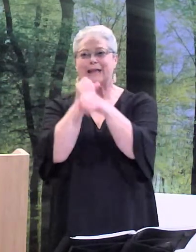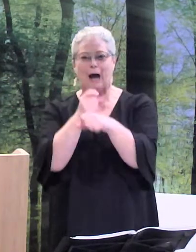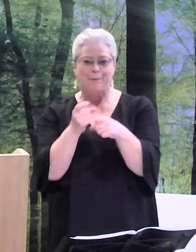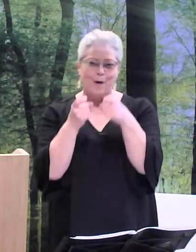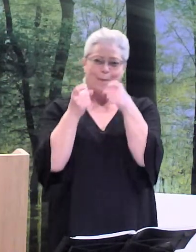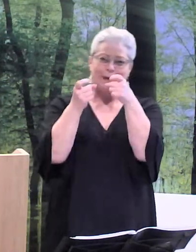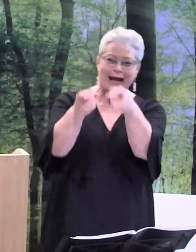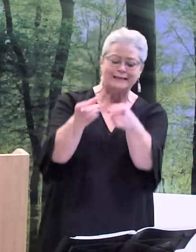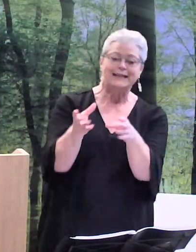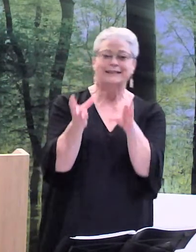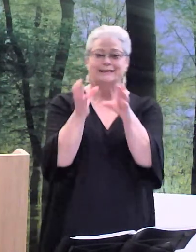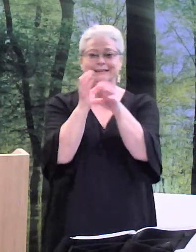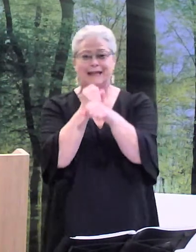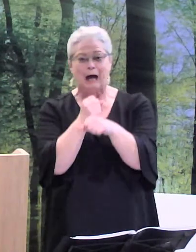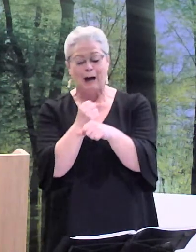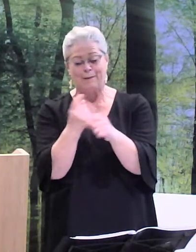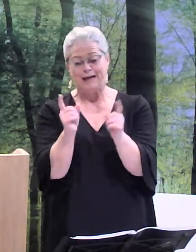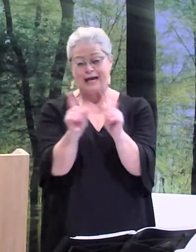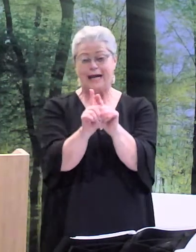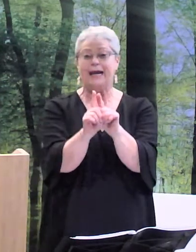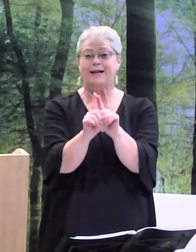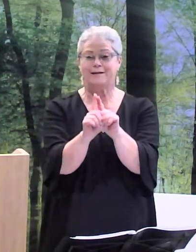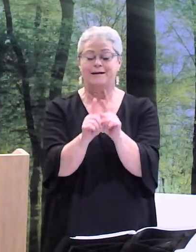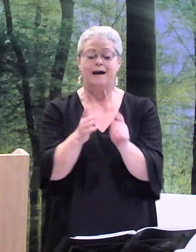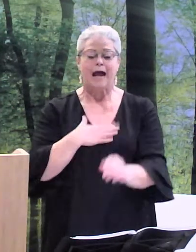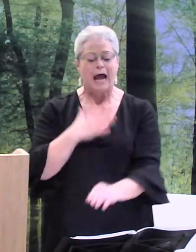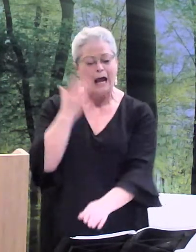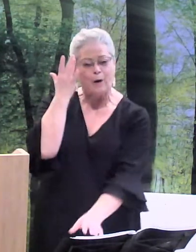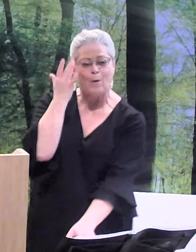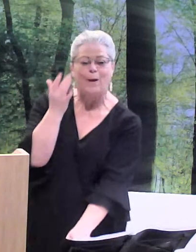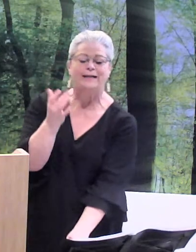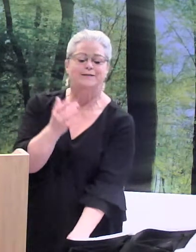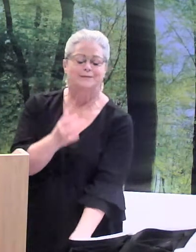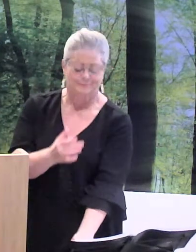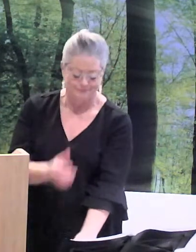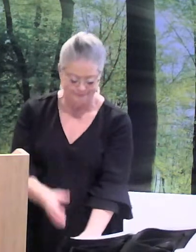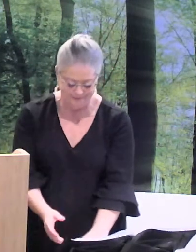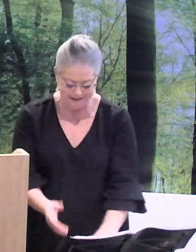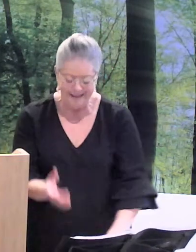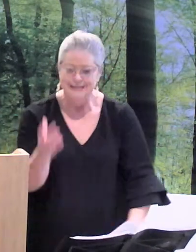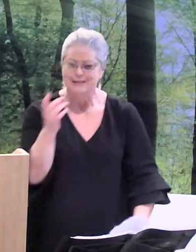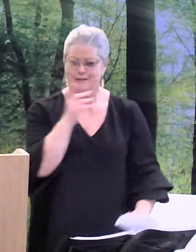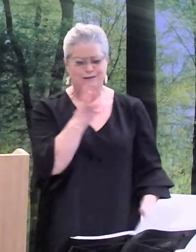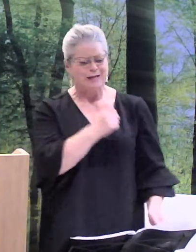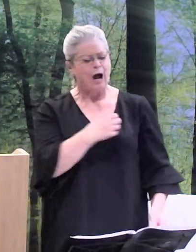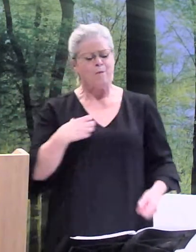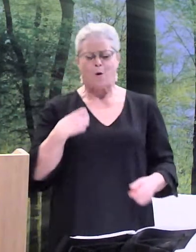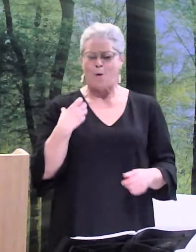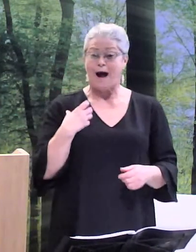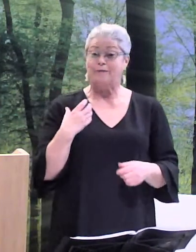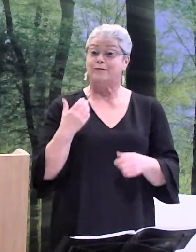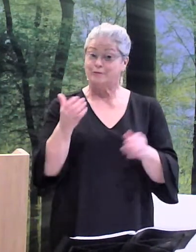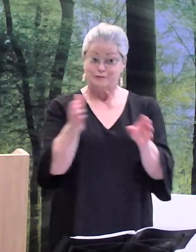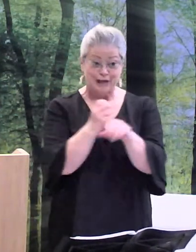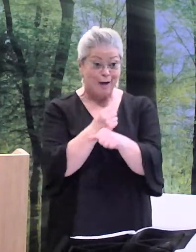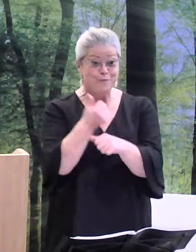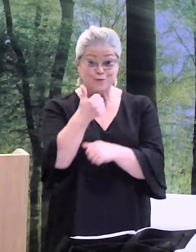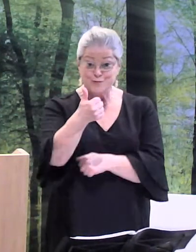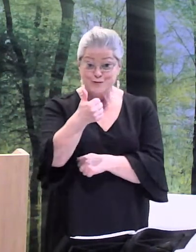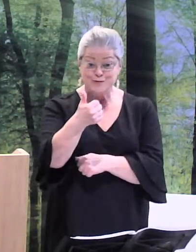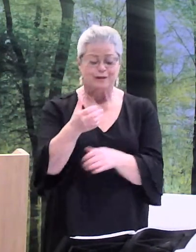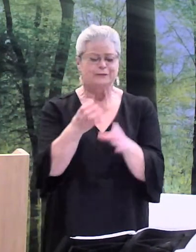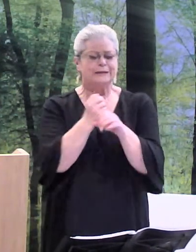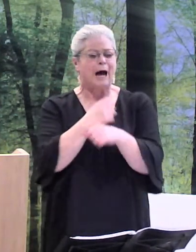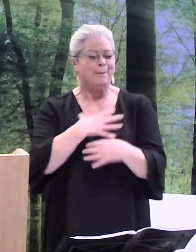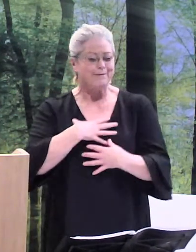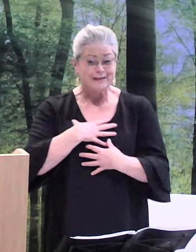reis, samen een eenheid en samen eigenwijs. Samen kwaad en samen goed, samen